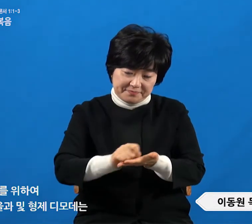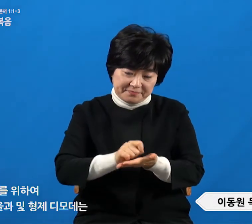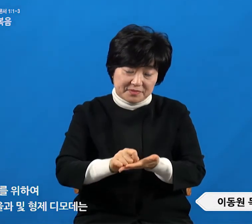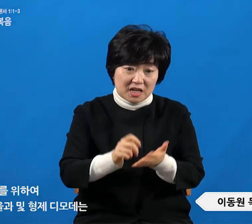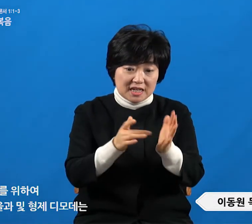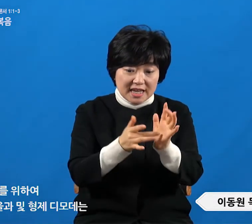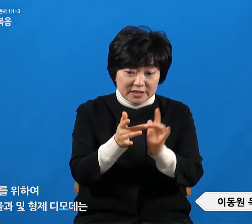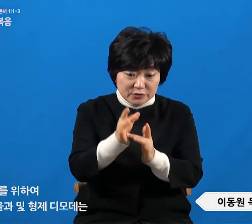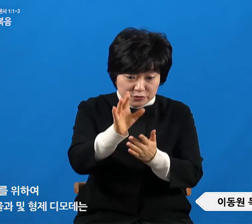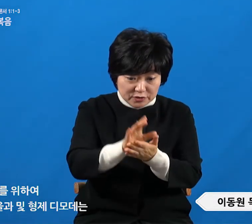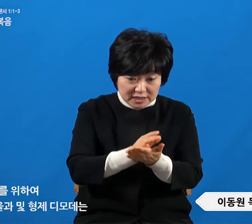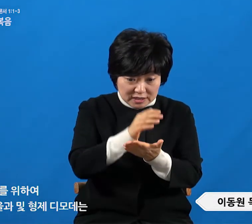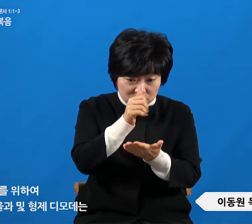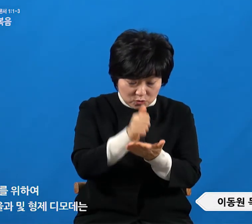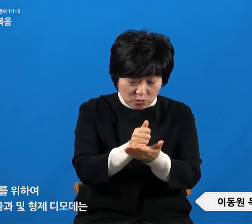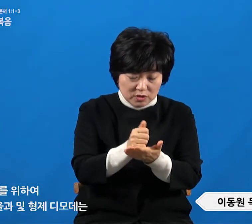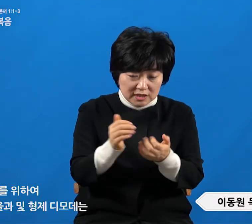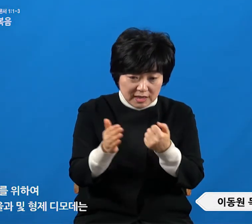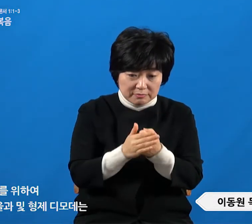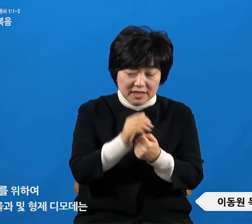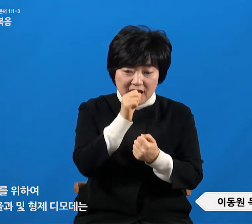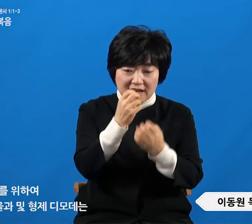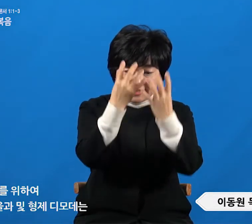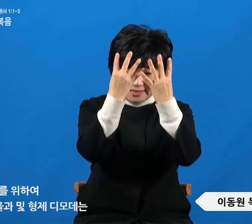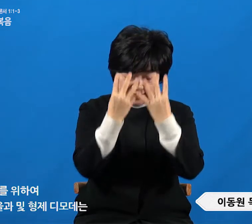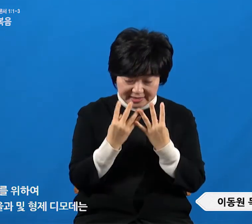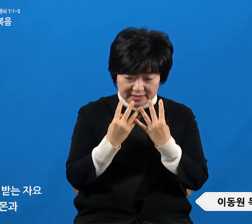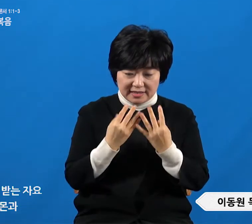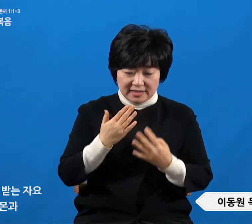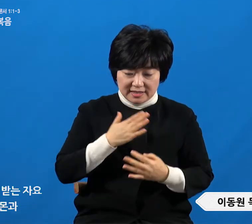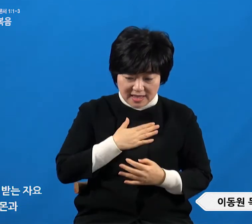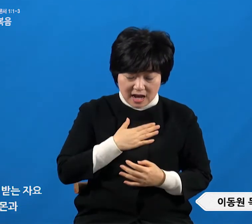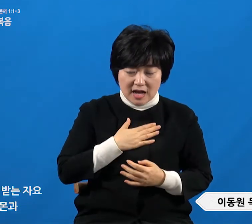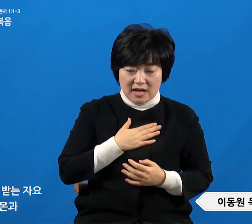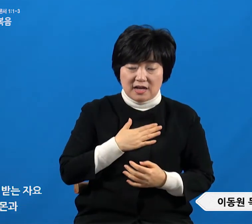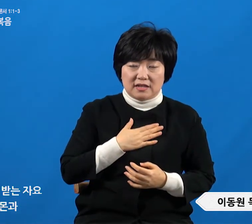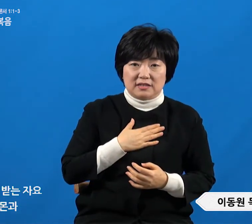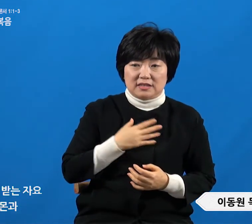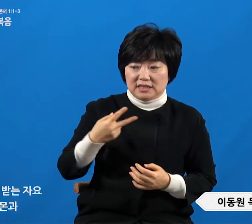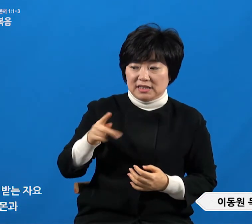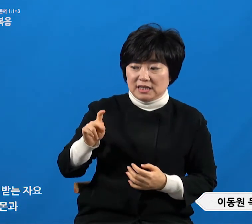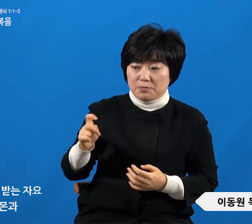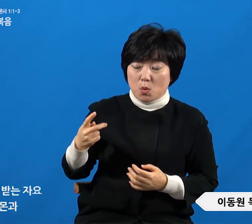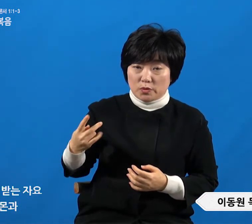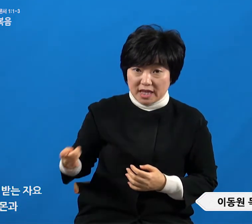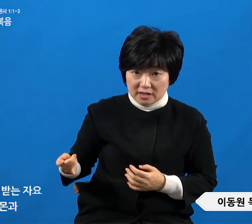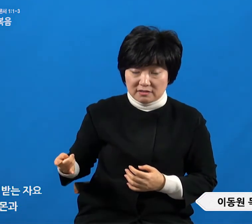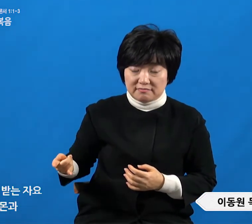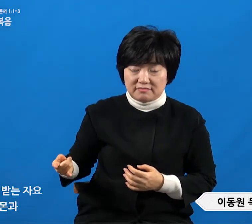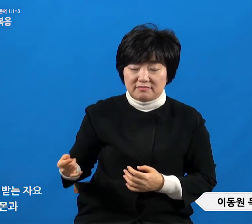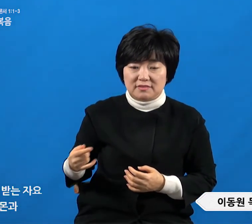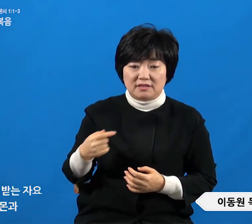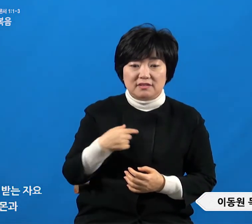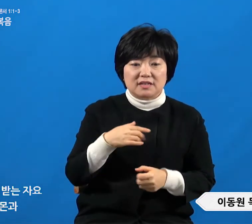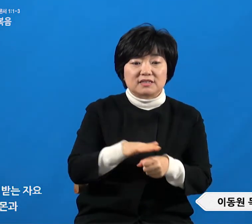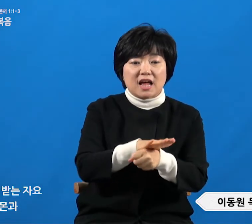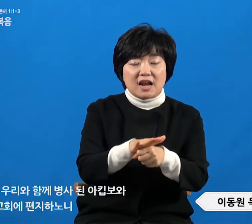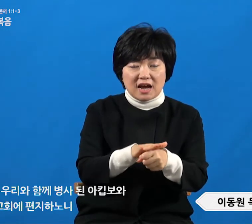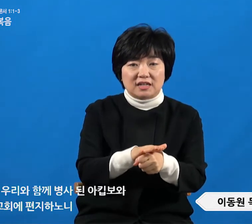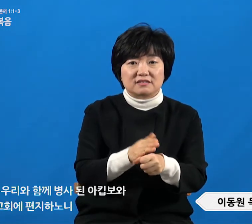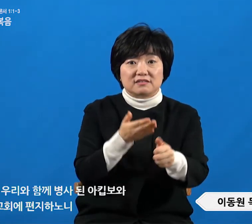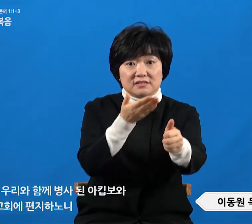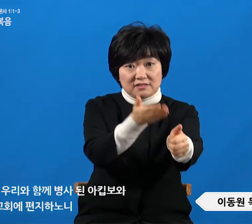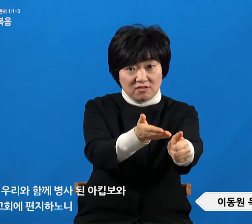위하여 갇힌 자 된 바울과 및 형제 디모데는 우리의 사랑받는 자요 동력자인